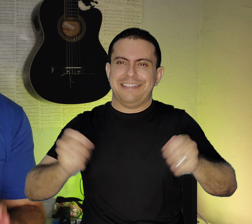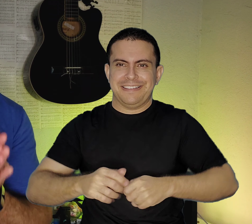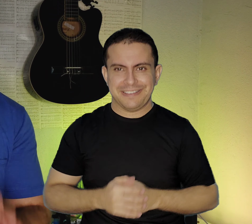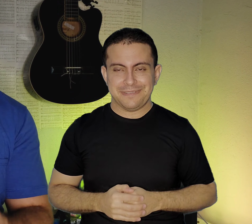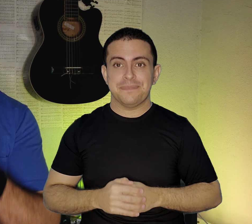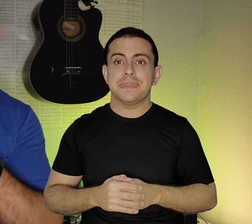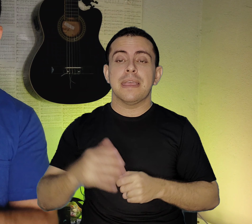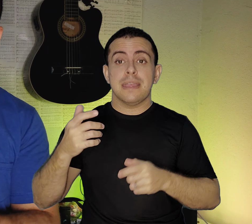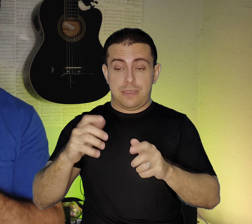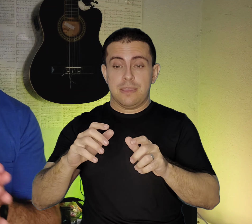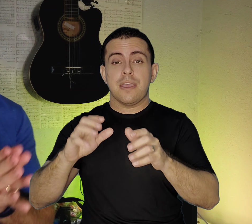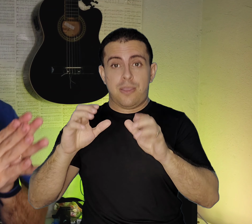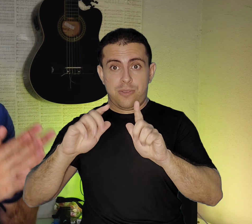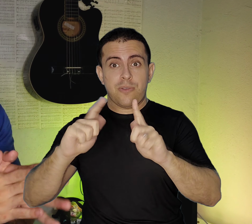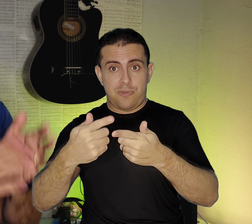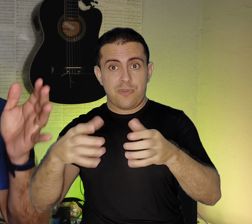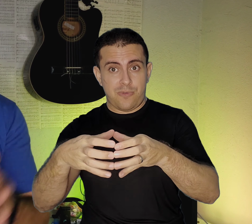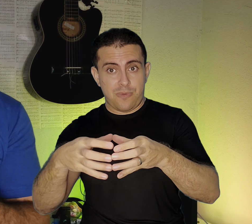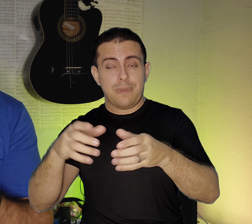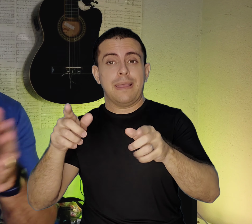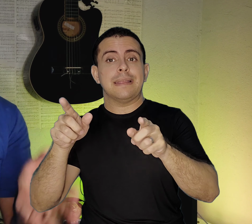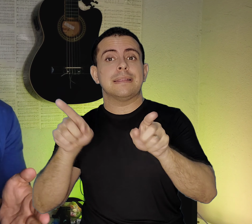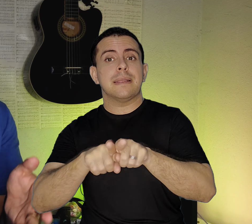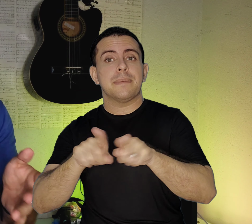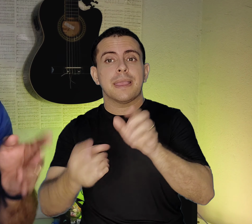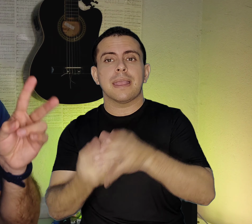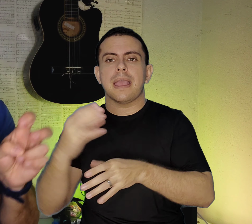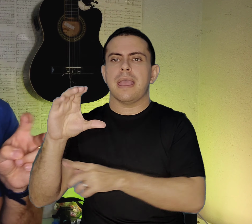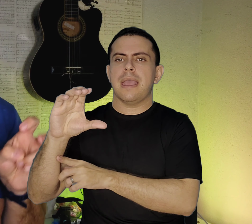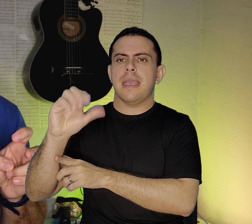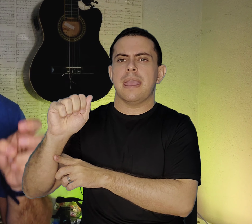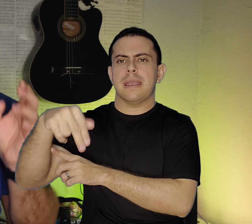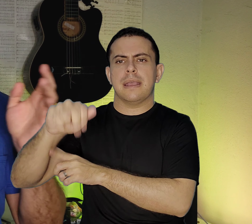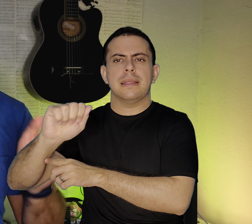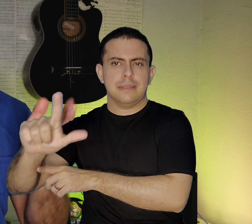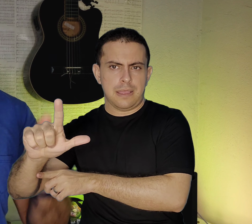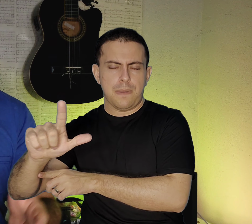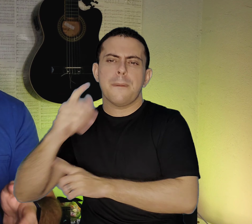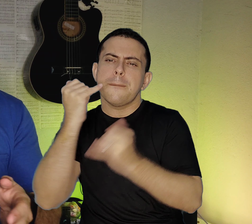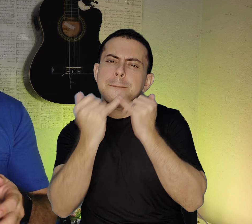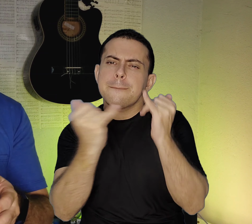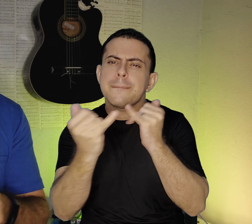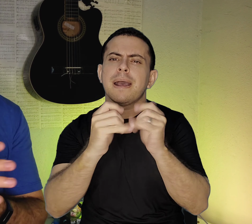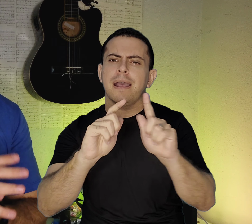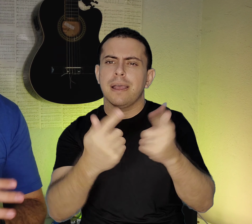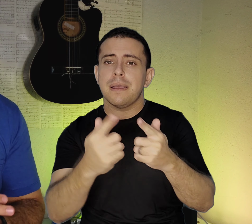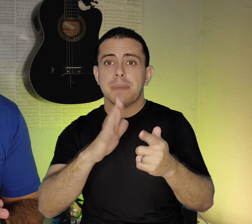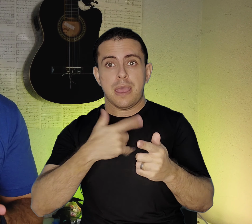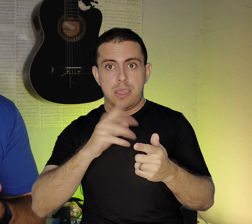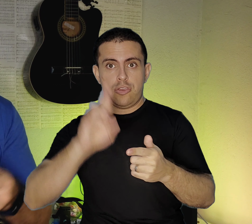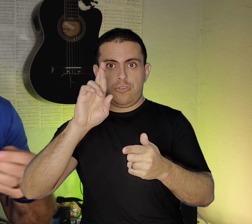Além dos grupos, você pode criar também no Telegram canais Como assim? É como se fosse um grupo, mas só você Que consegue